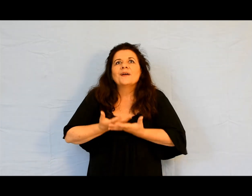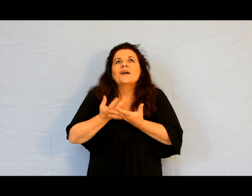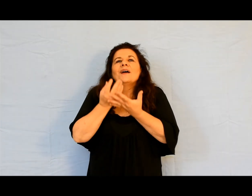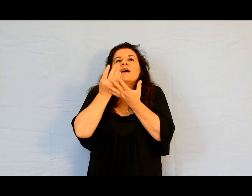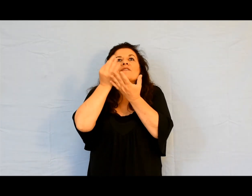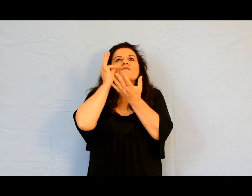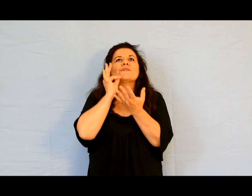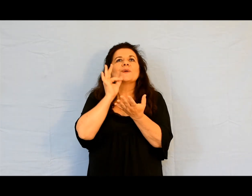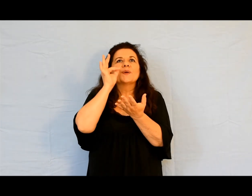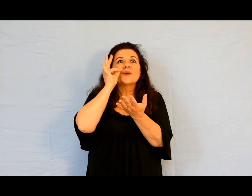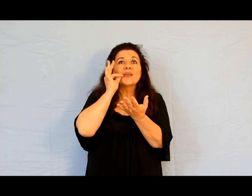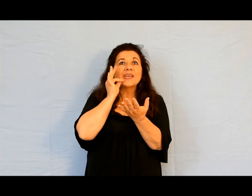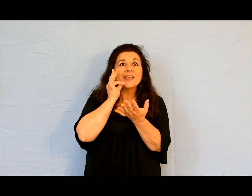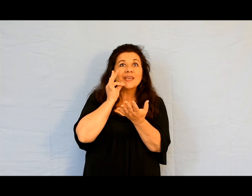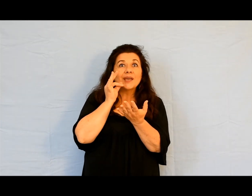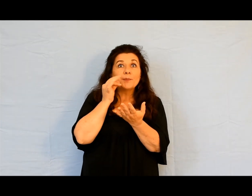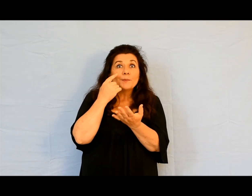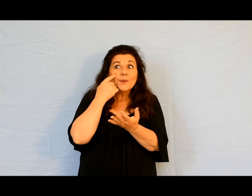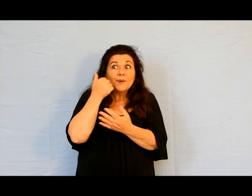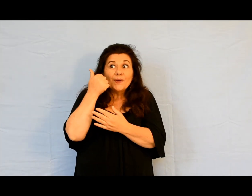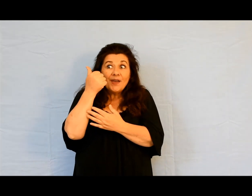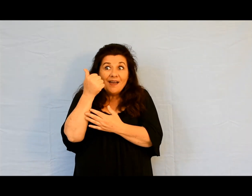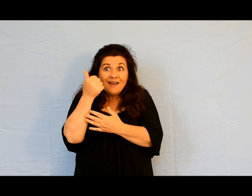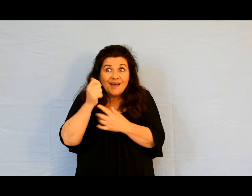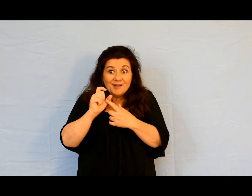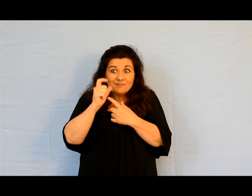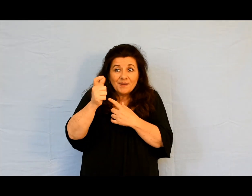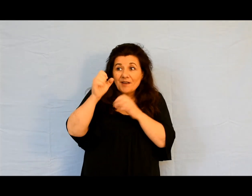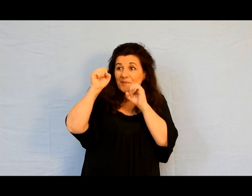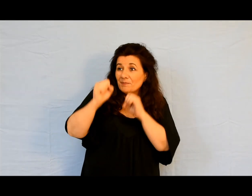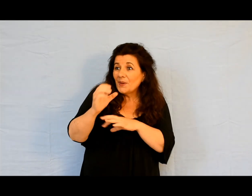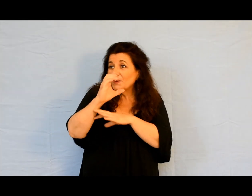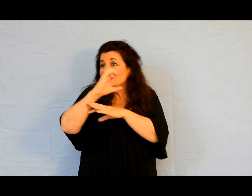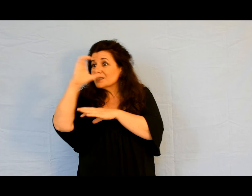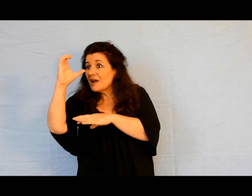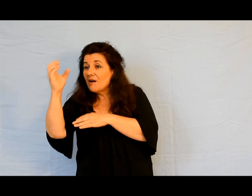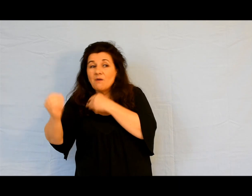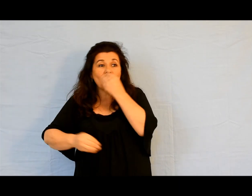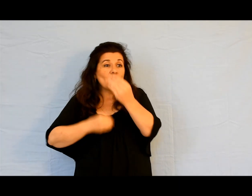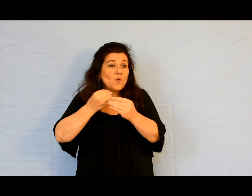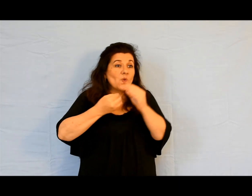ou 60 ou 30 pour 1.